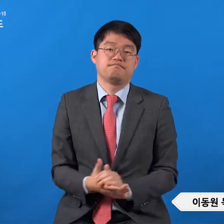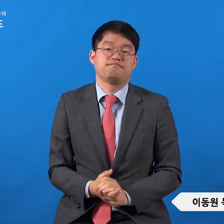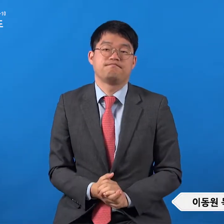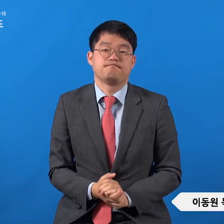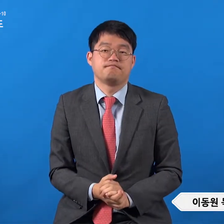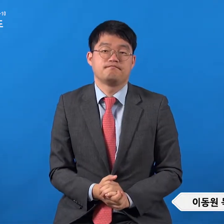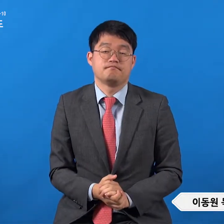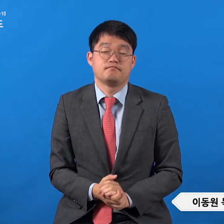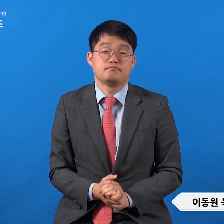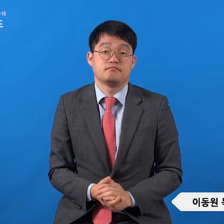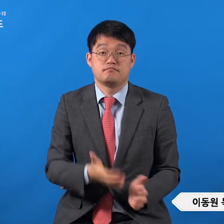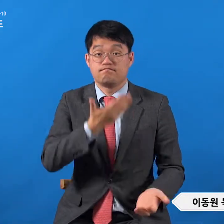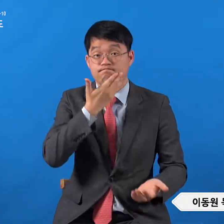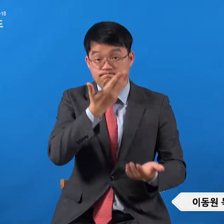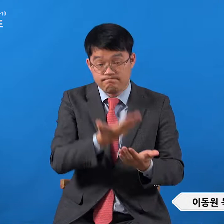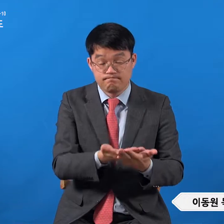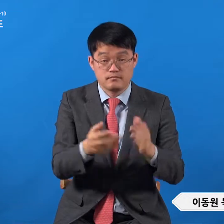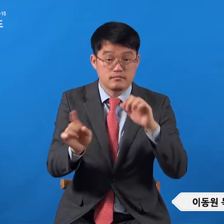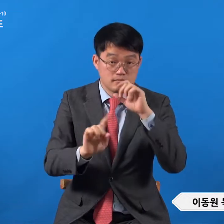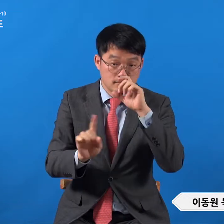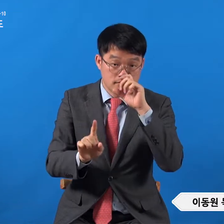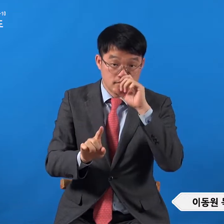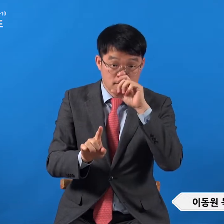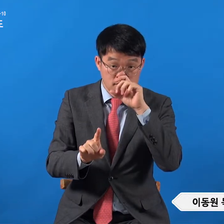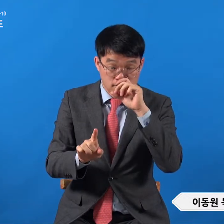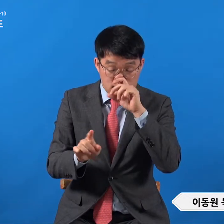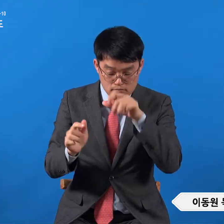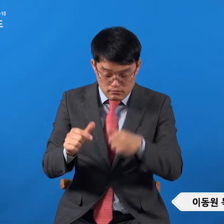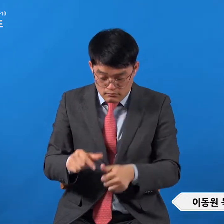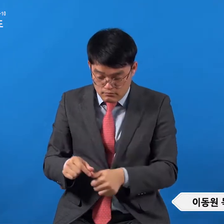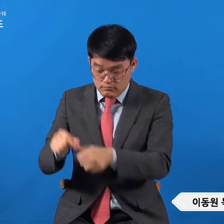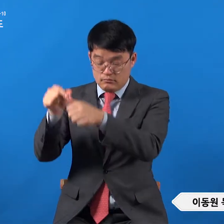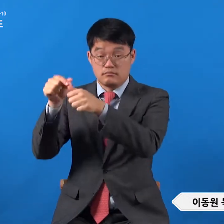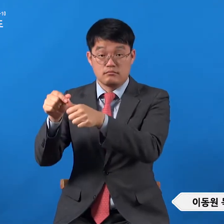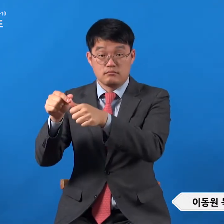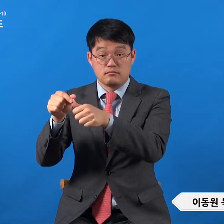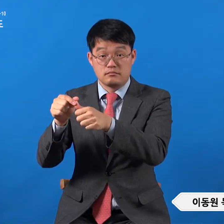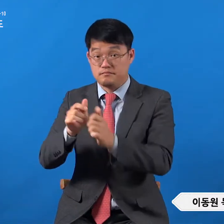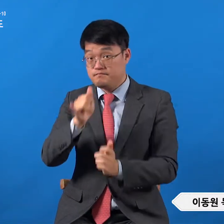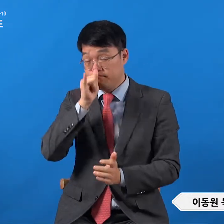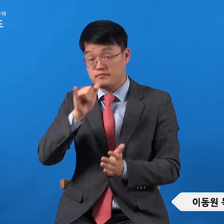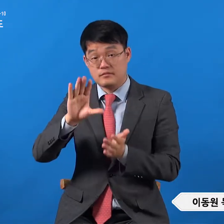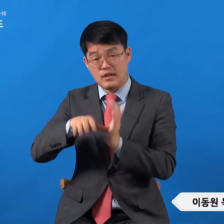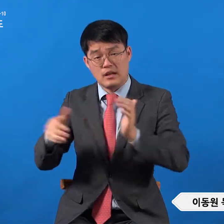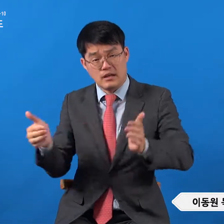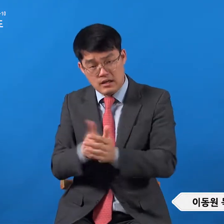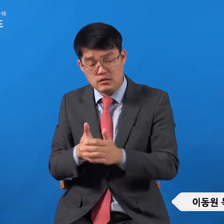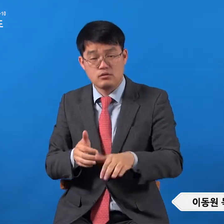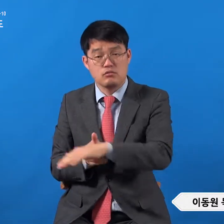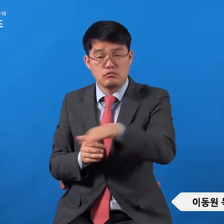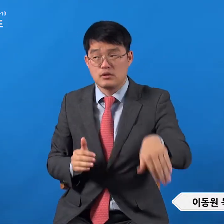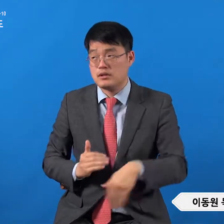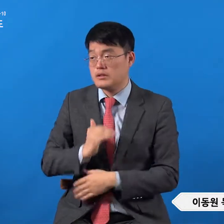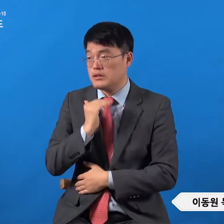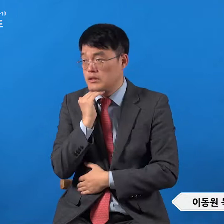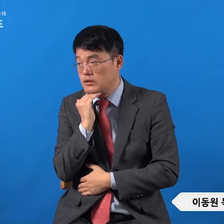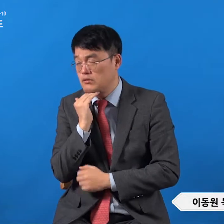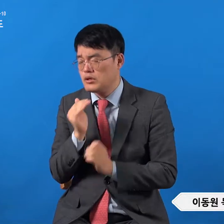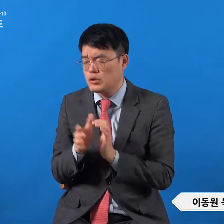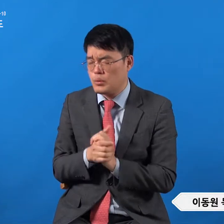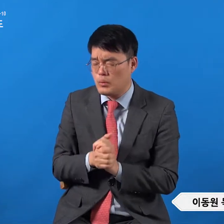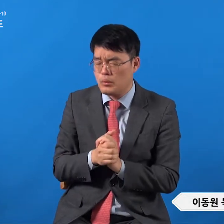없습니다. 그런데 중요한 것은 이런 건짐의 손길이 임할 때까지 우리가